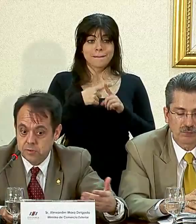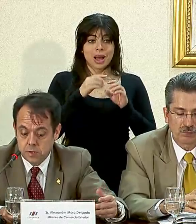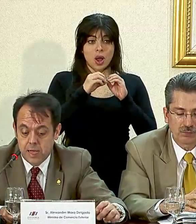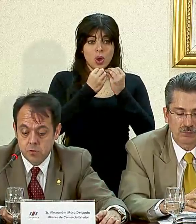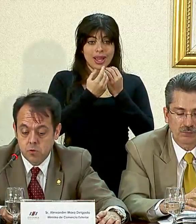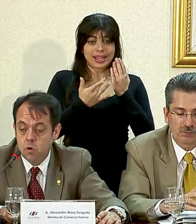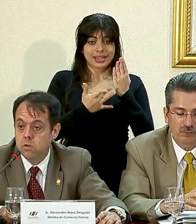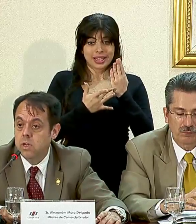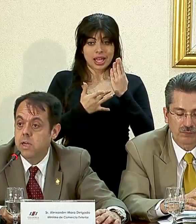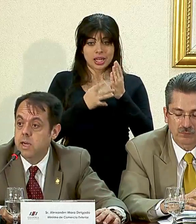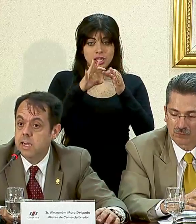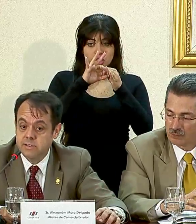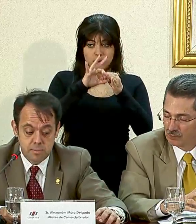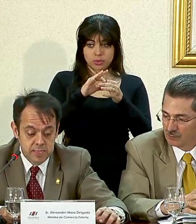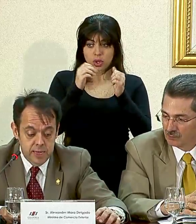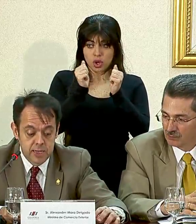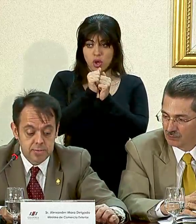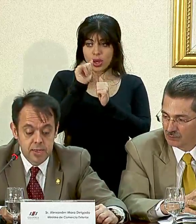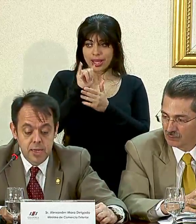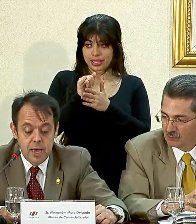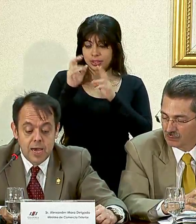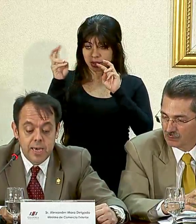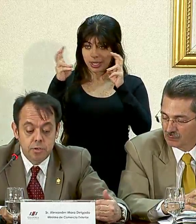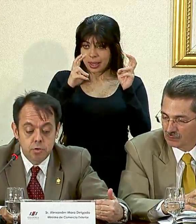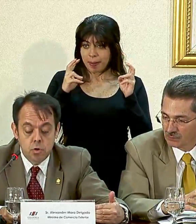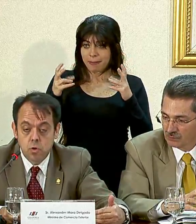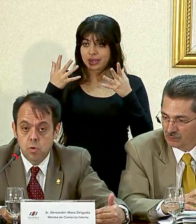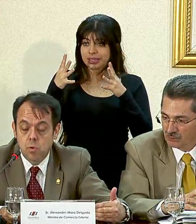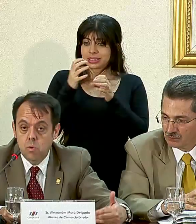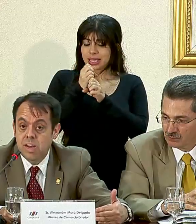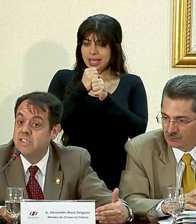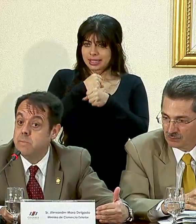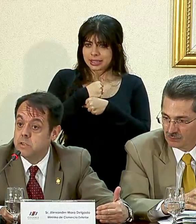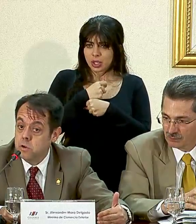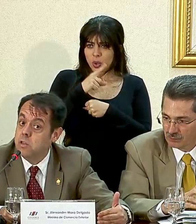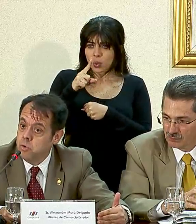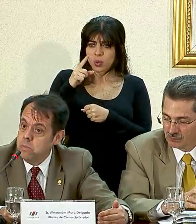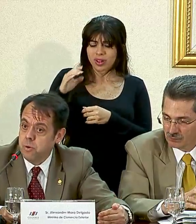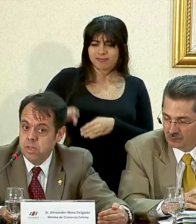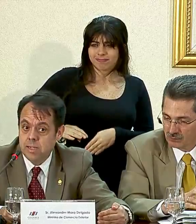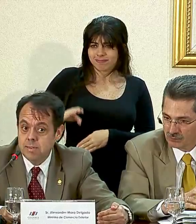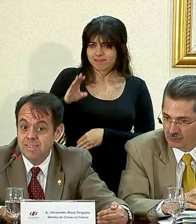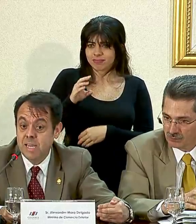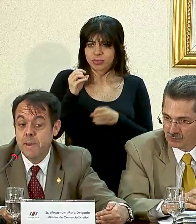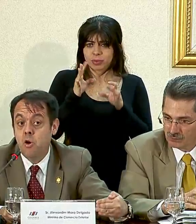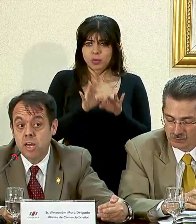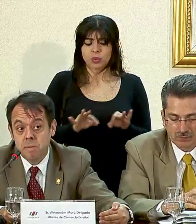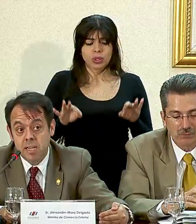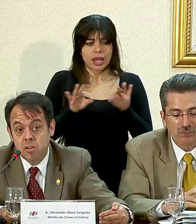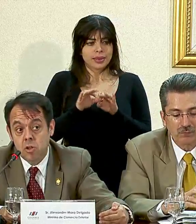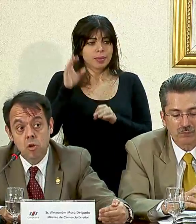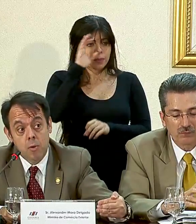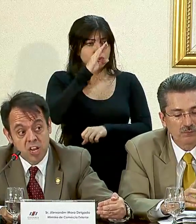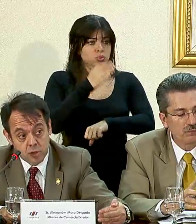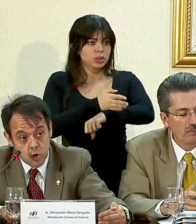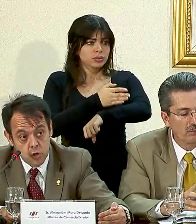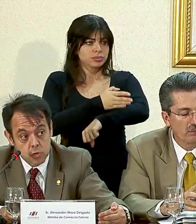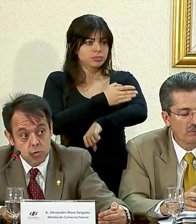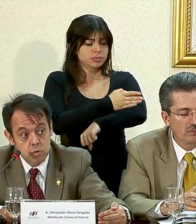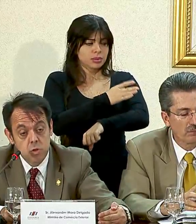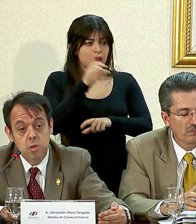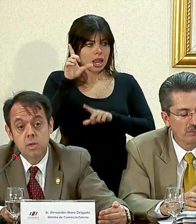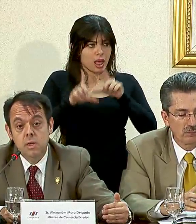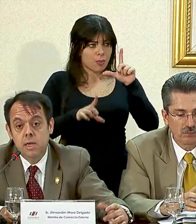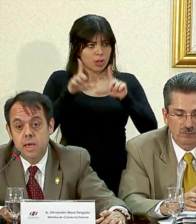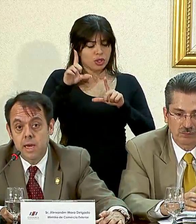técnicos relacionados con estas materias han hecho unas inversiones muy importantes de mejoramiento de los